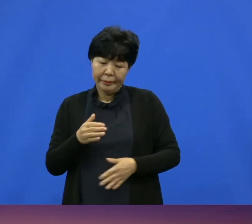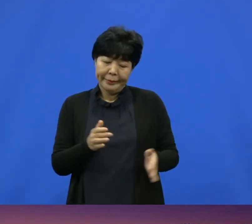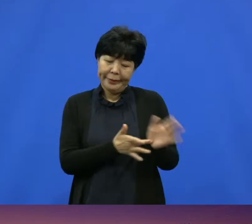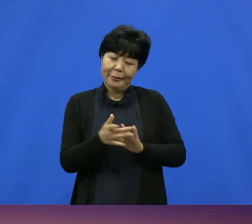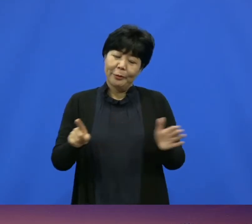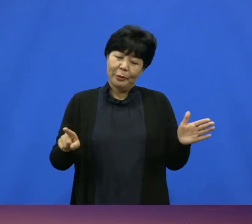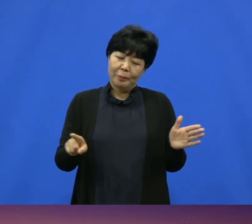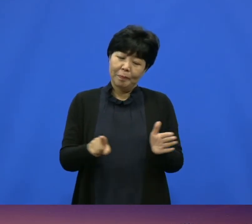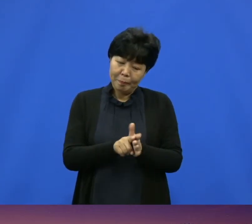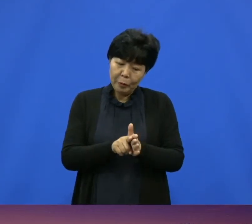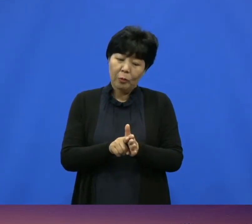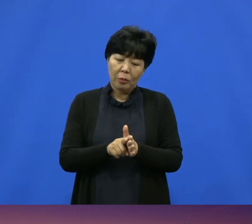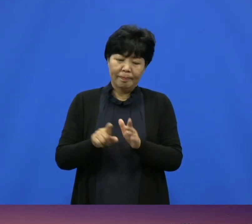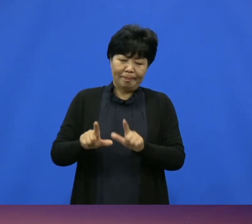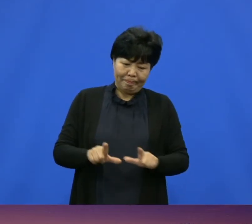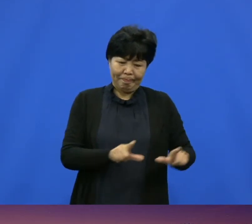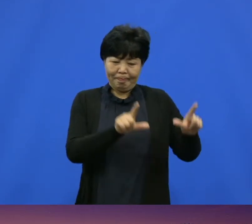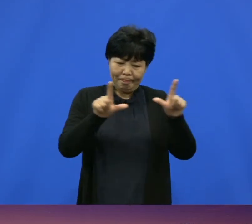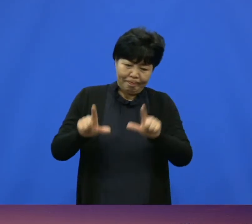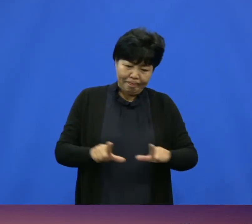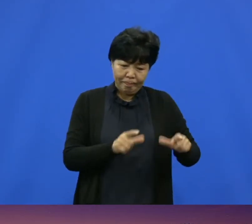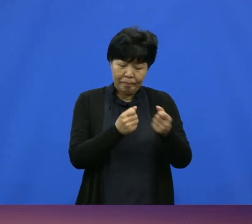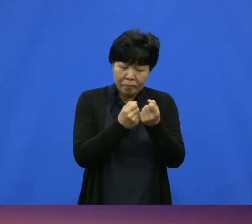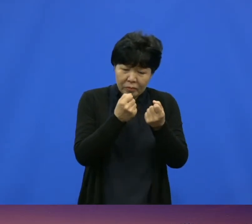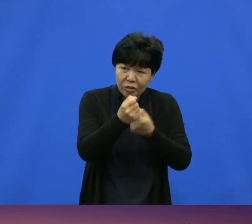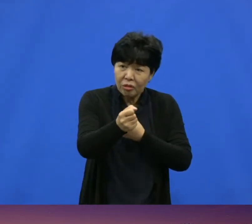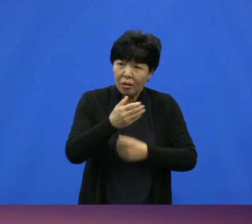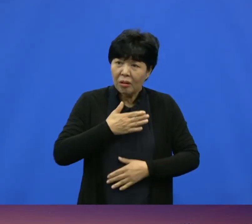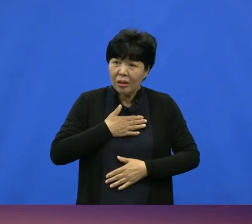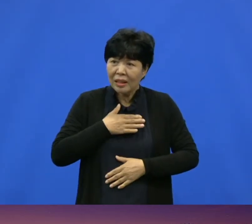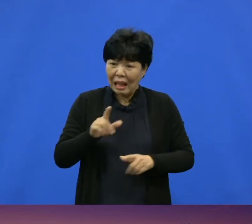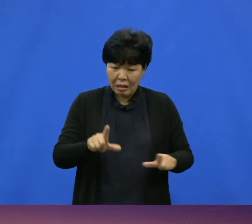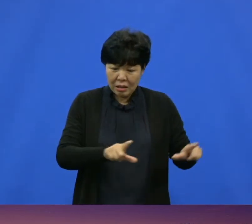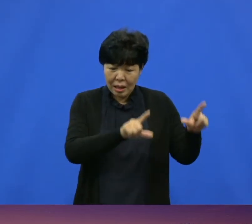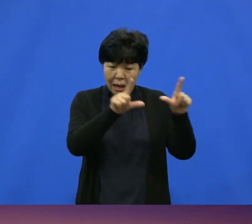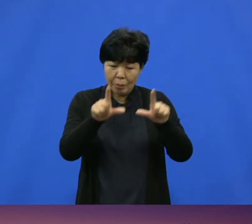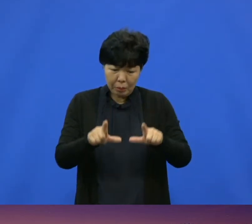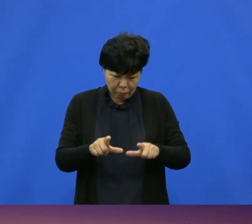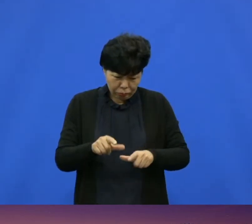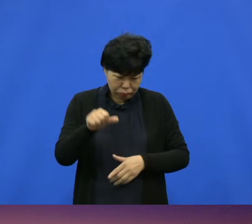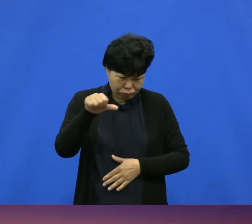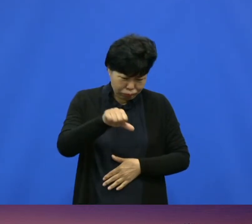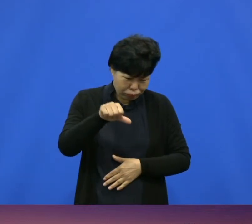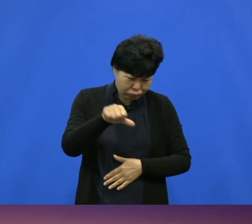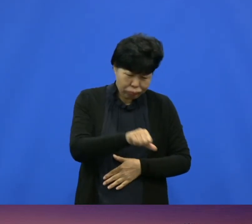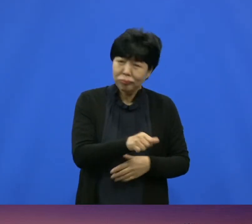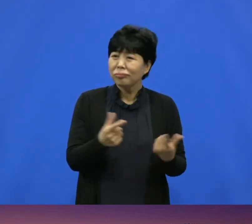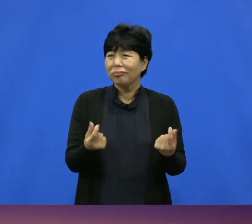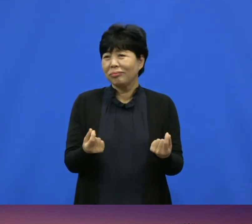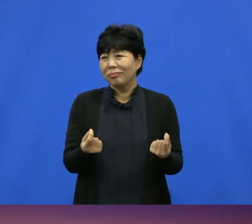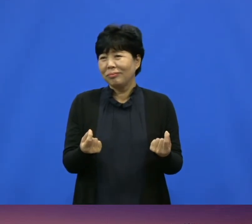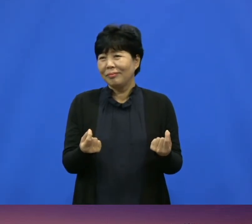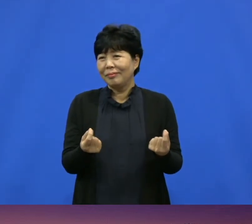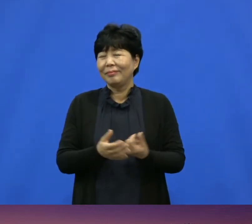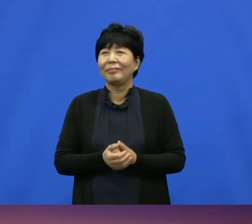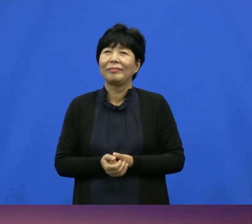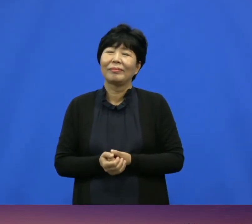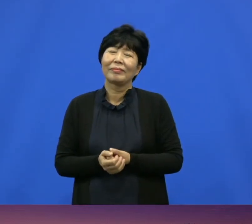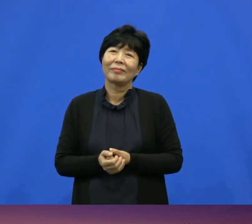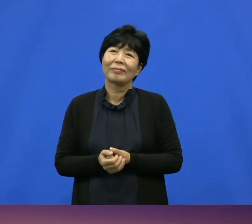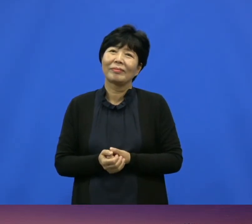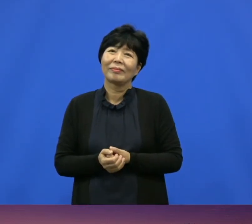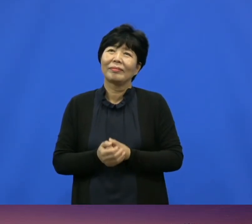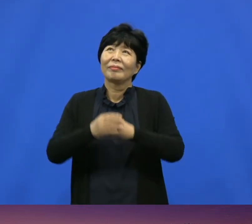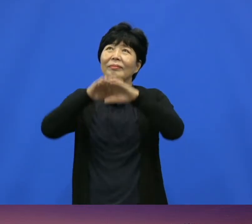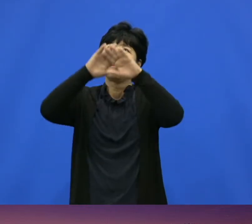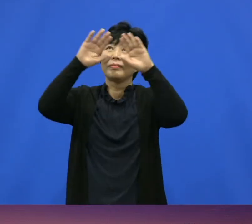하나님을 위해서 산다고 살았는데 내 삶은 왜 이렇게 재난을 받는 것 같은 삶을 삽니까? 이게